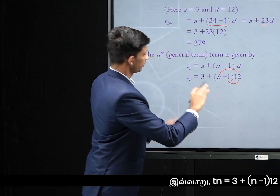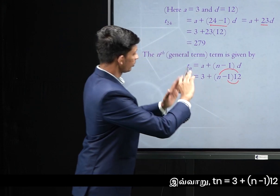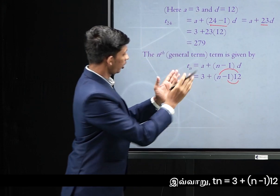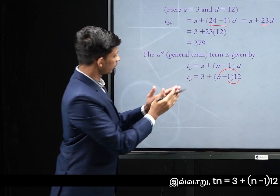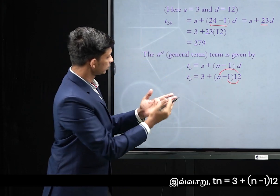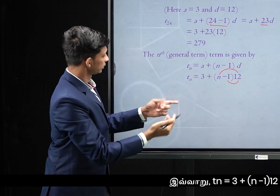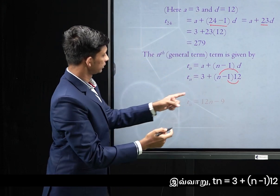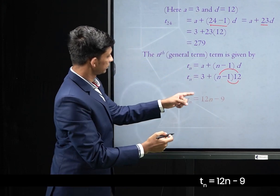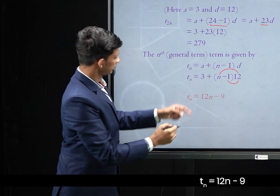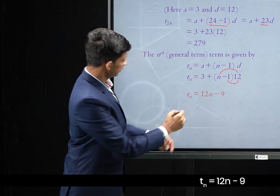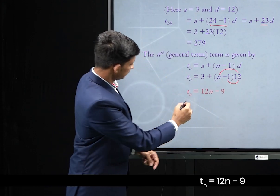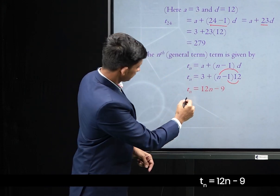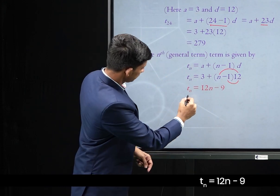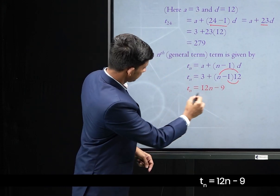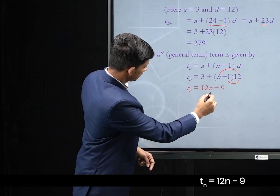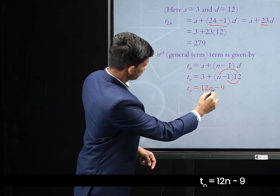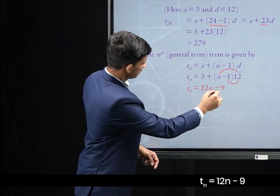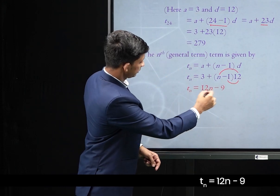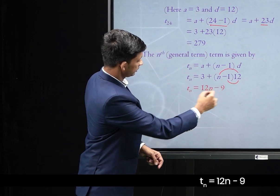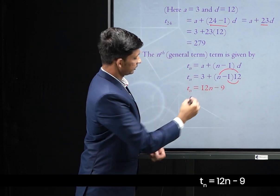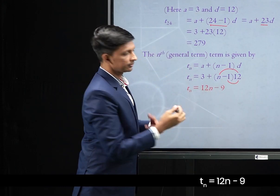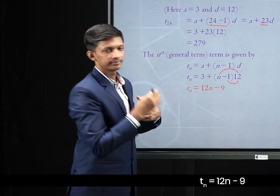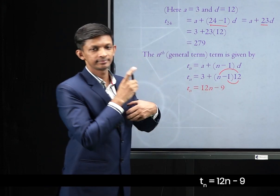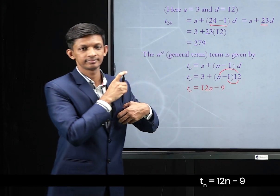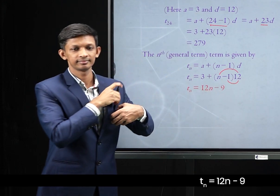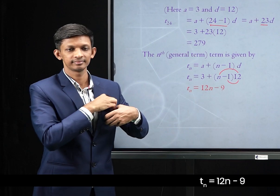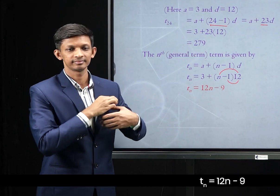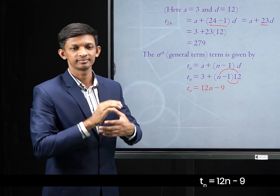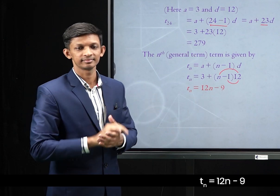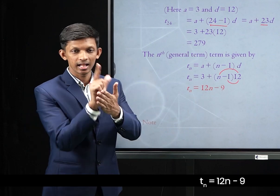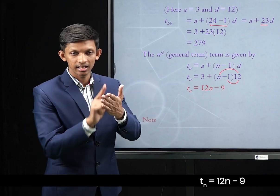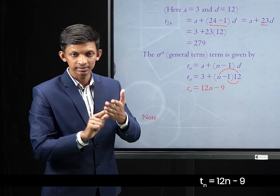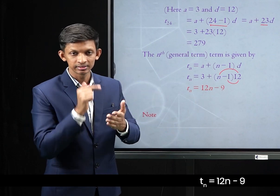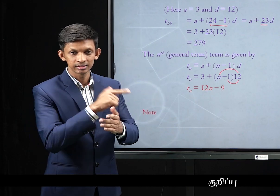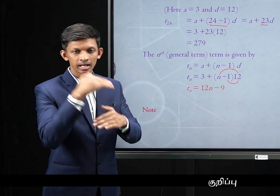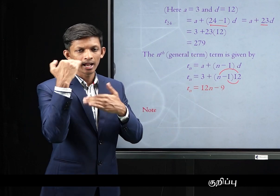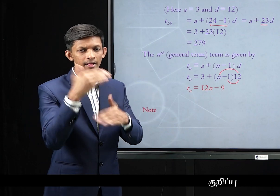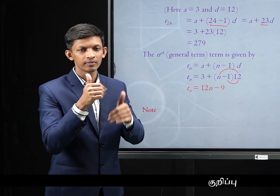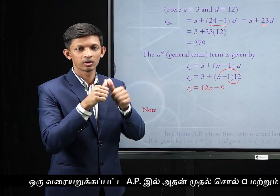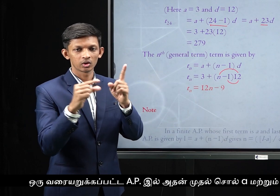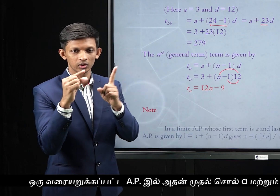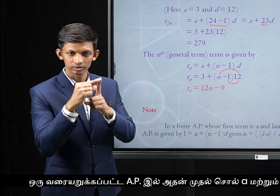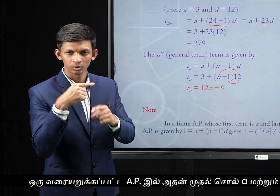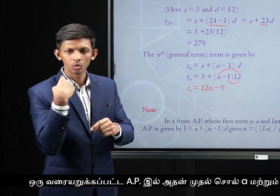1 12 tn ஈடு 12 n கழித்தல் 9. குறிப்பு: ஒரு